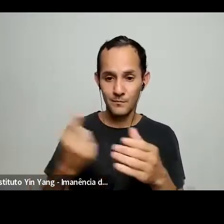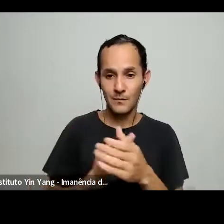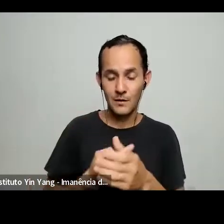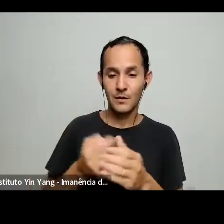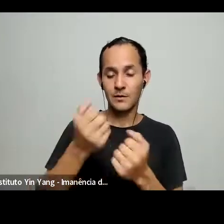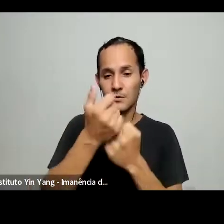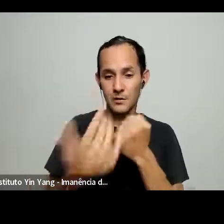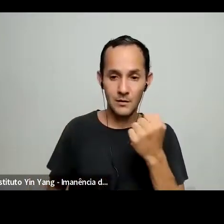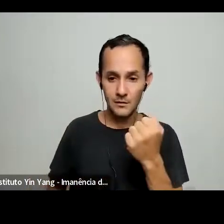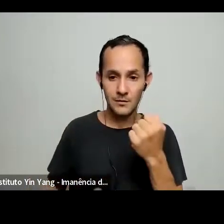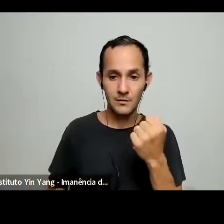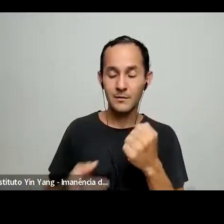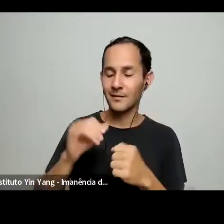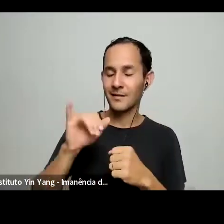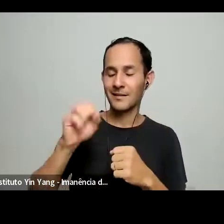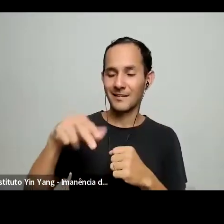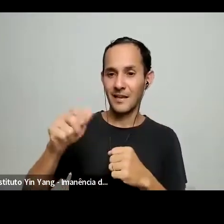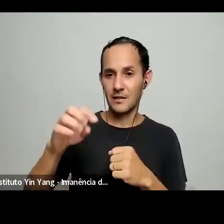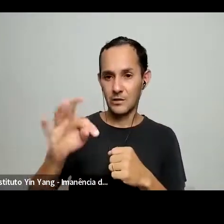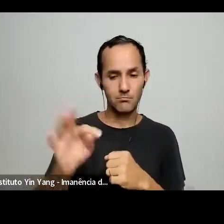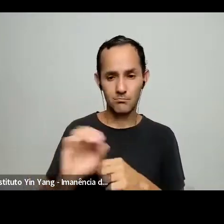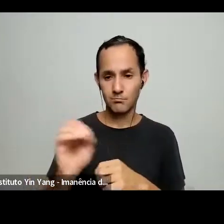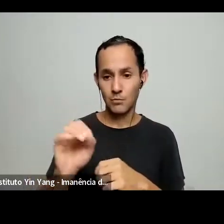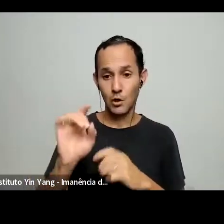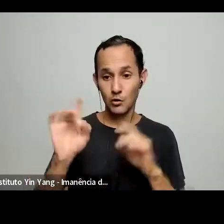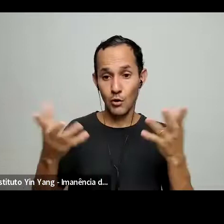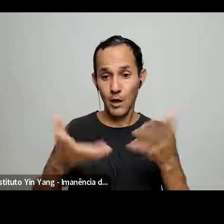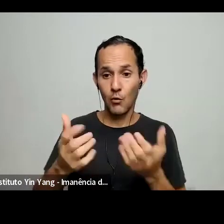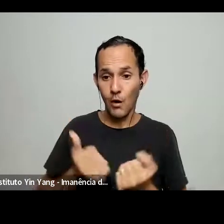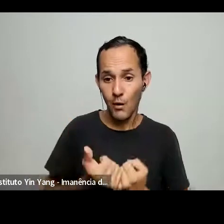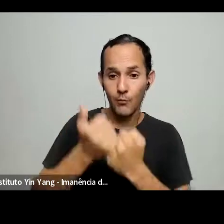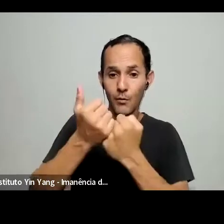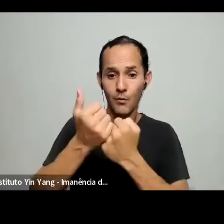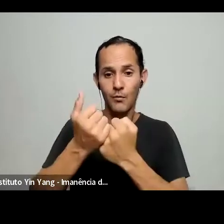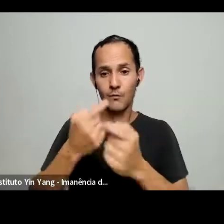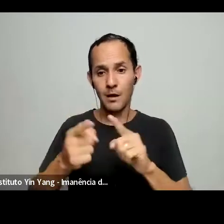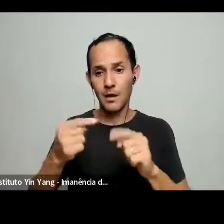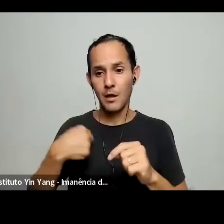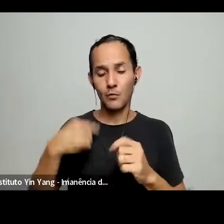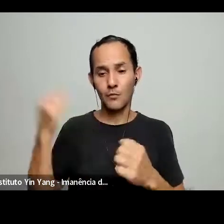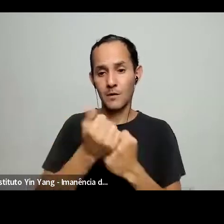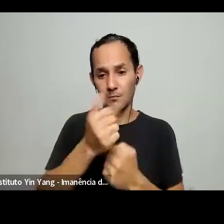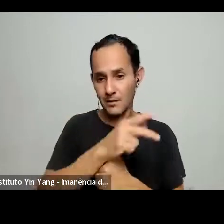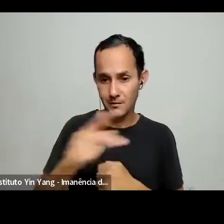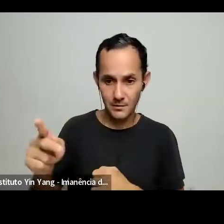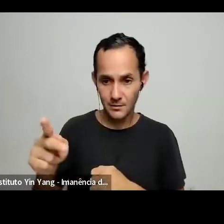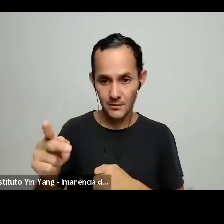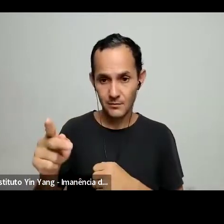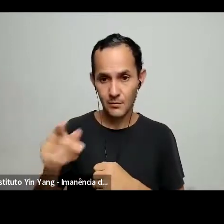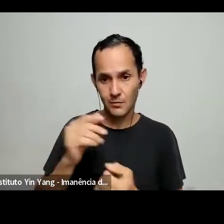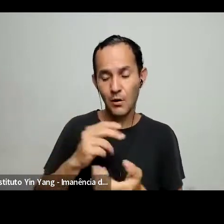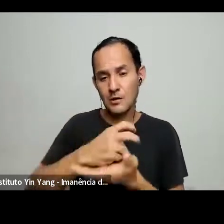da SBNAT, estou só agora apoiando, né, mas não estou mais na vice-presidência da SBNAT desde o ano